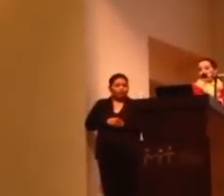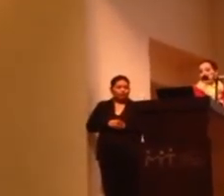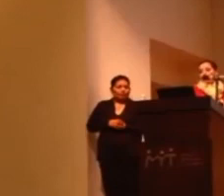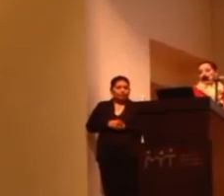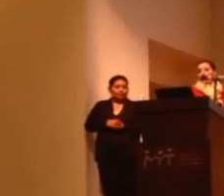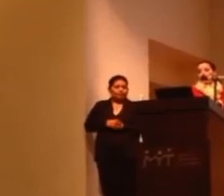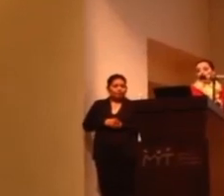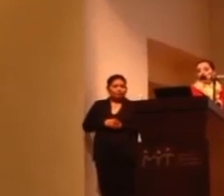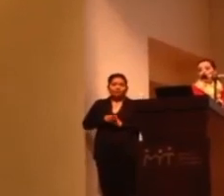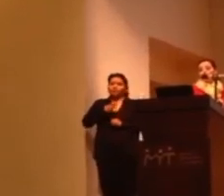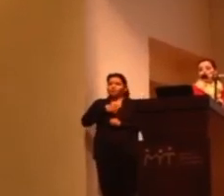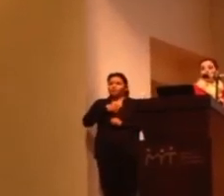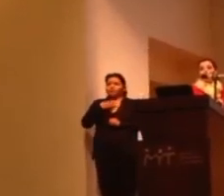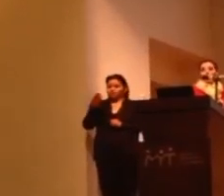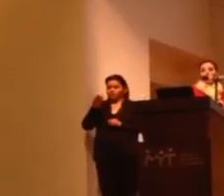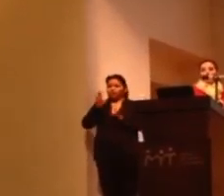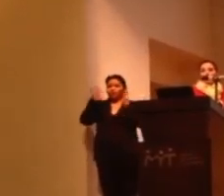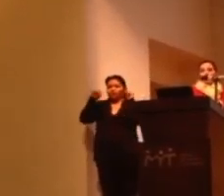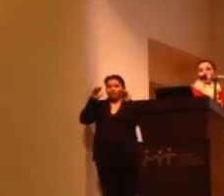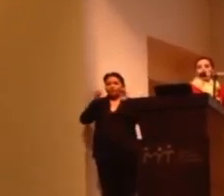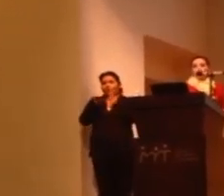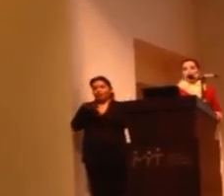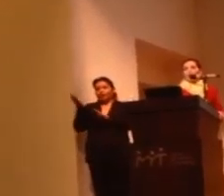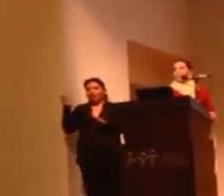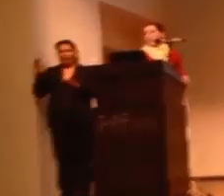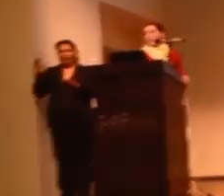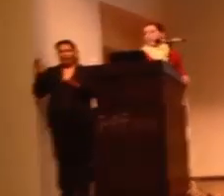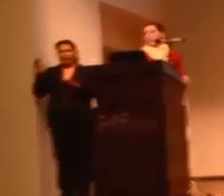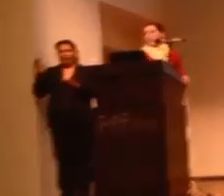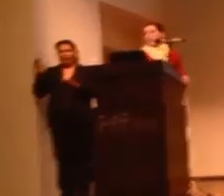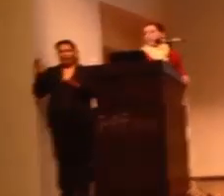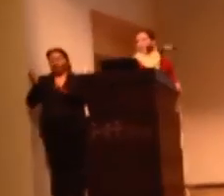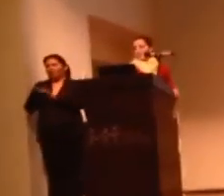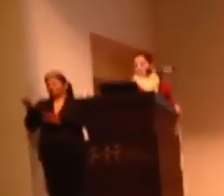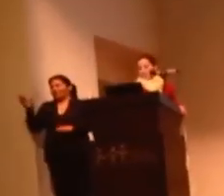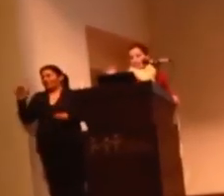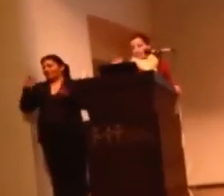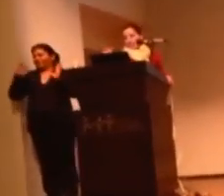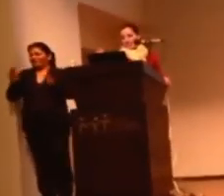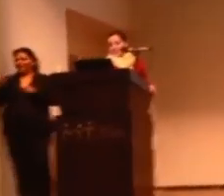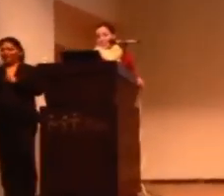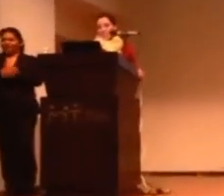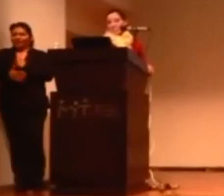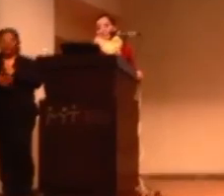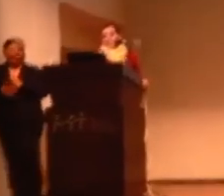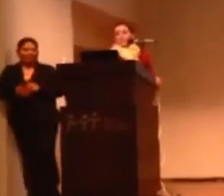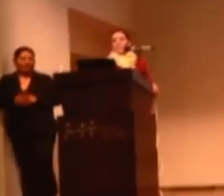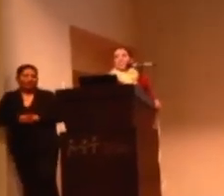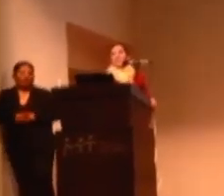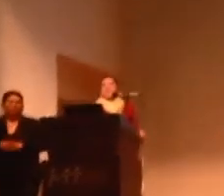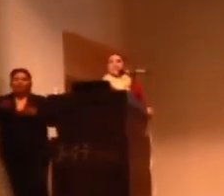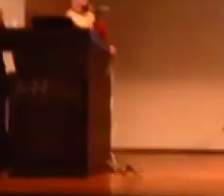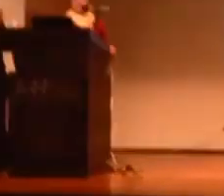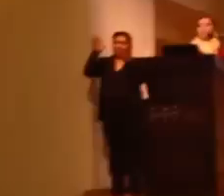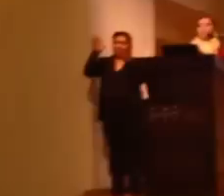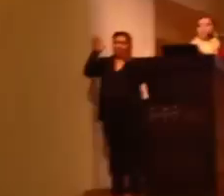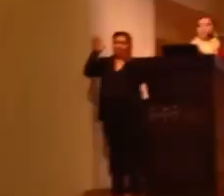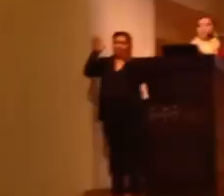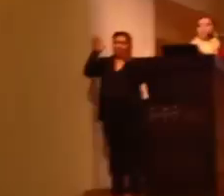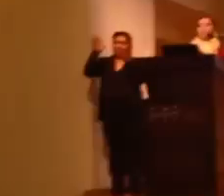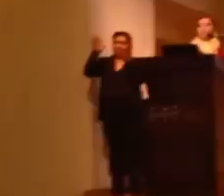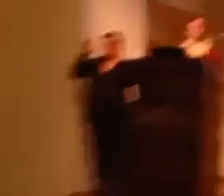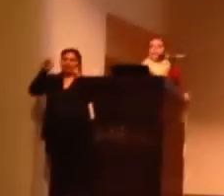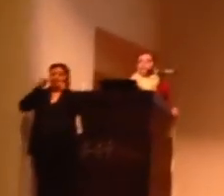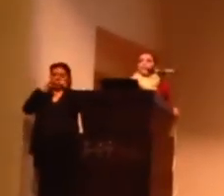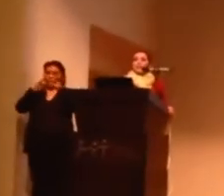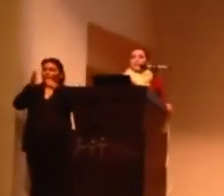Bueno, ya me voy. Me llevan más bien. Ya me voy. Muchísimas gracias. Nos